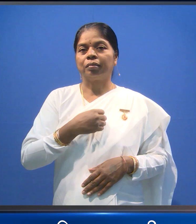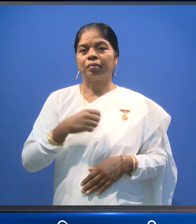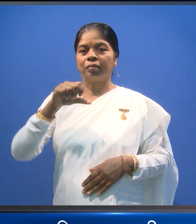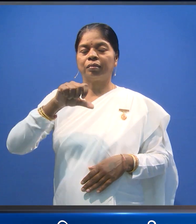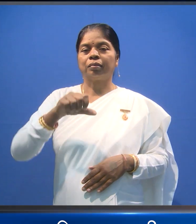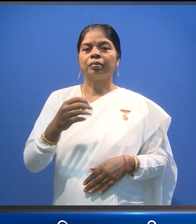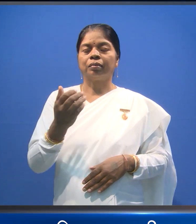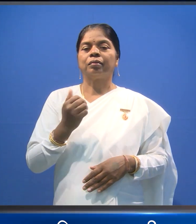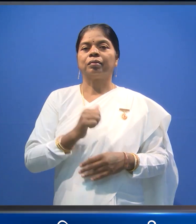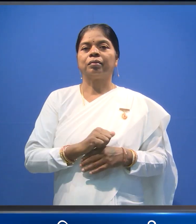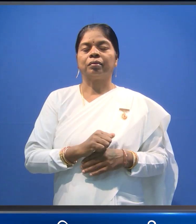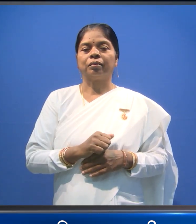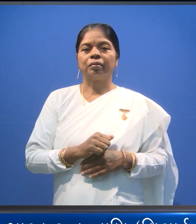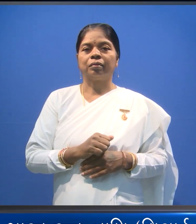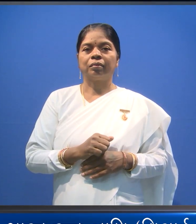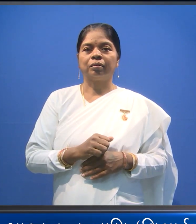निर्बल बनवते.